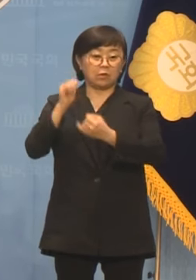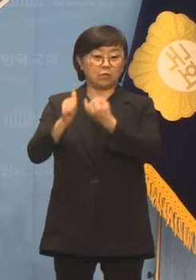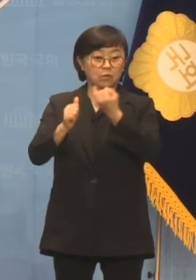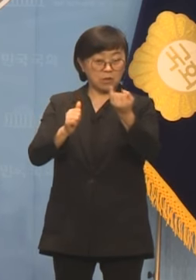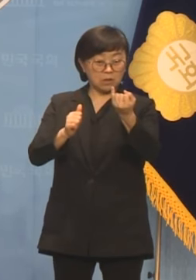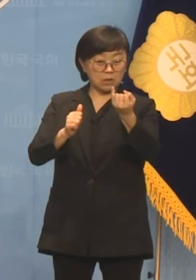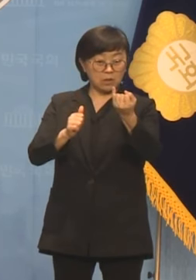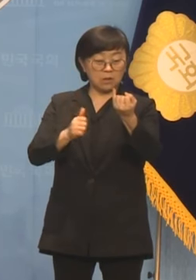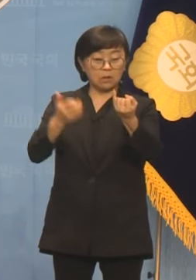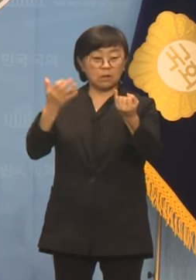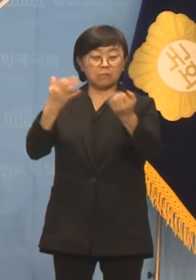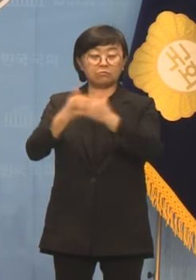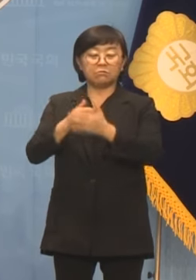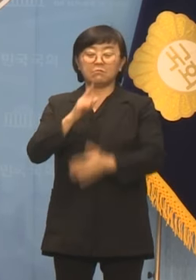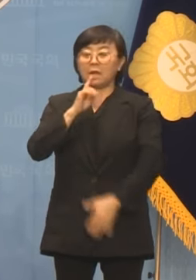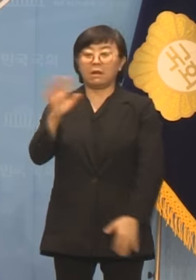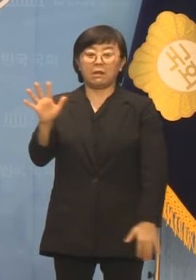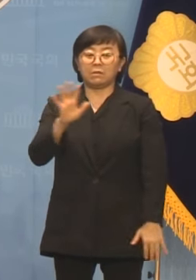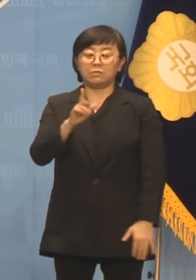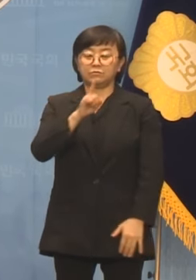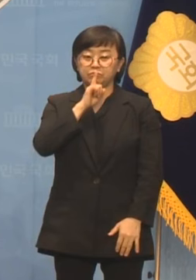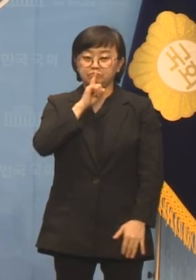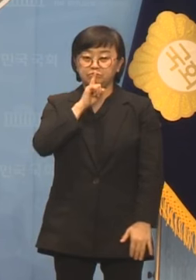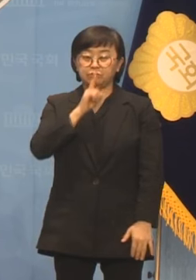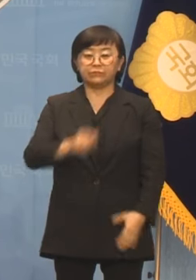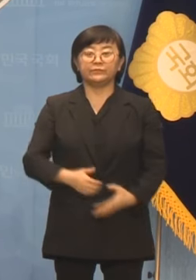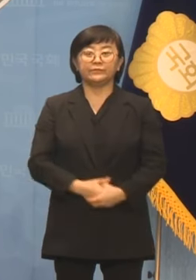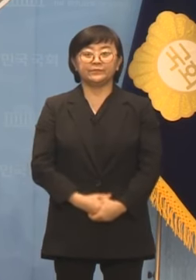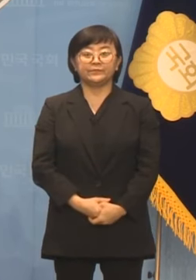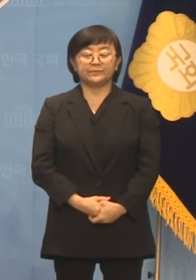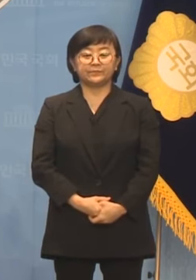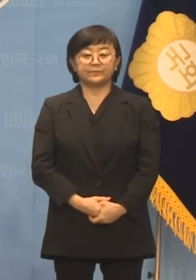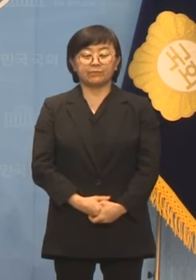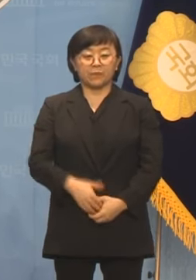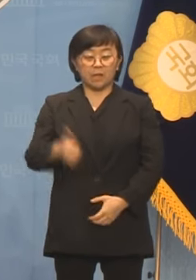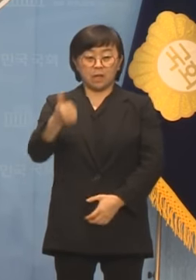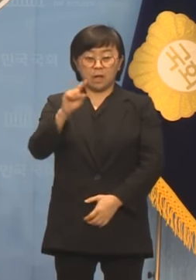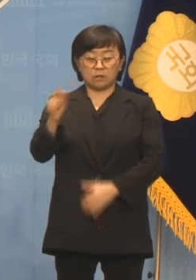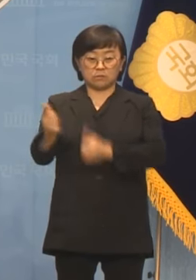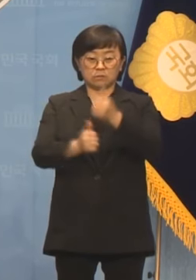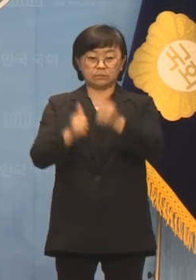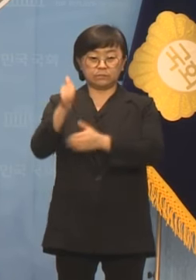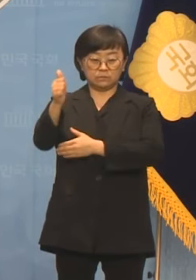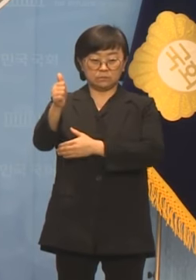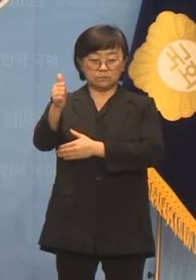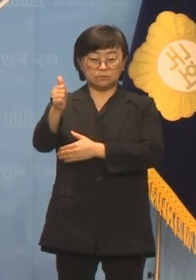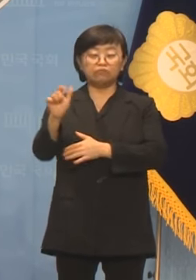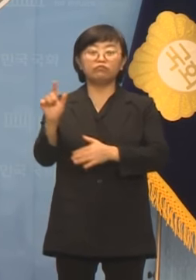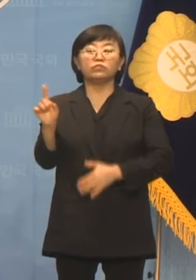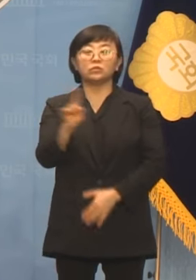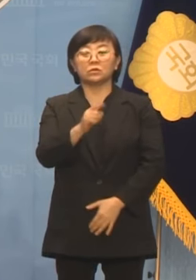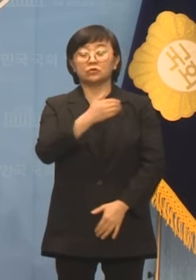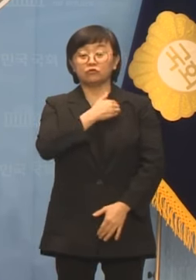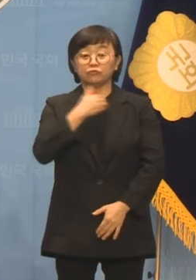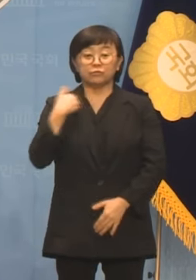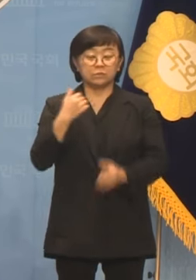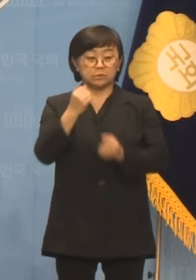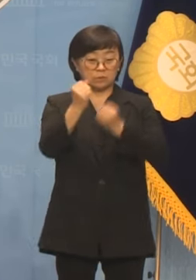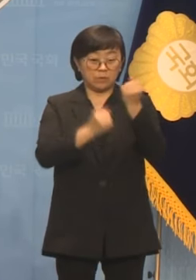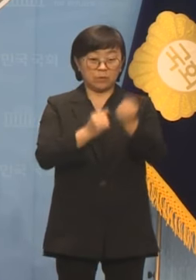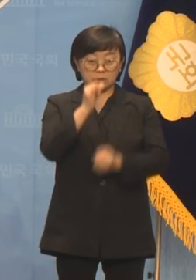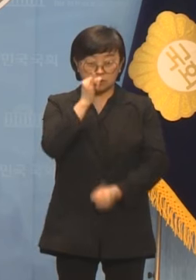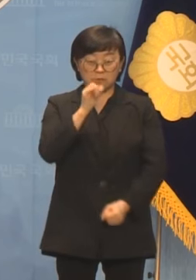부정에 대해서 입을 다물겠다고 합니다. 한동훈 비대위원장이 도대체 무엇을 충분히